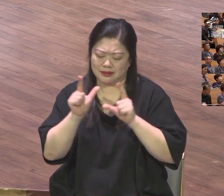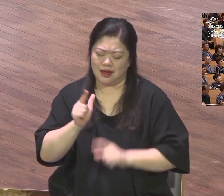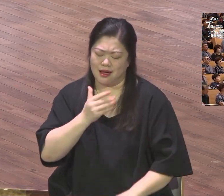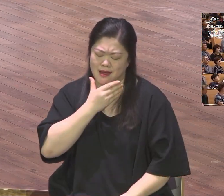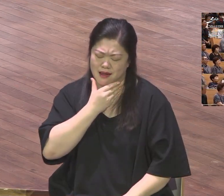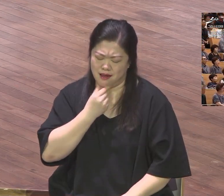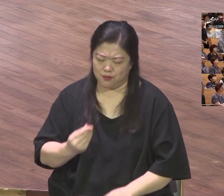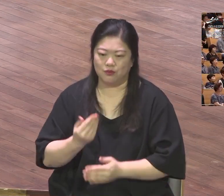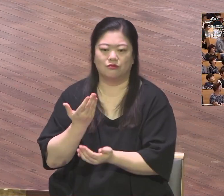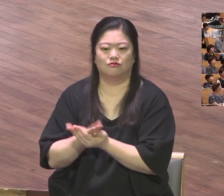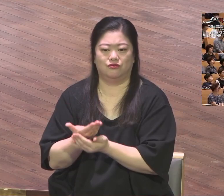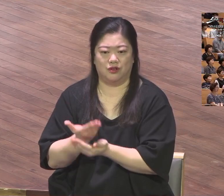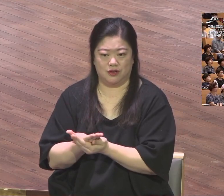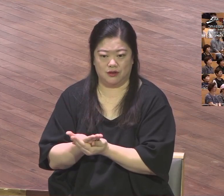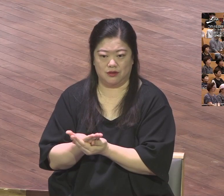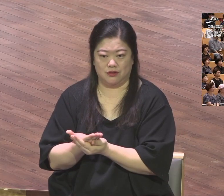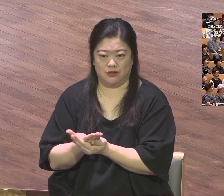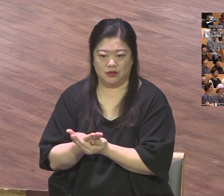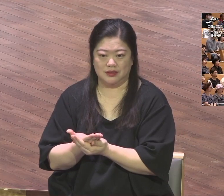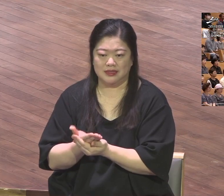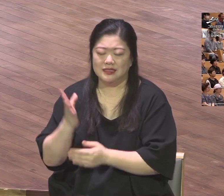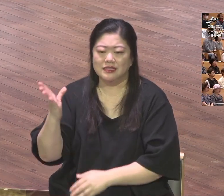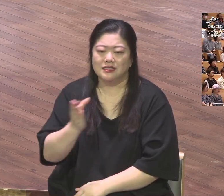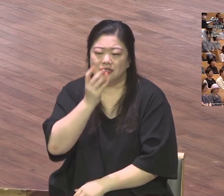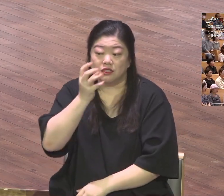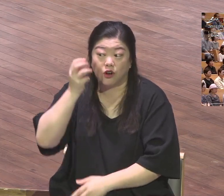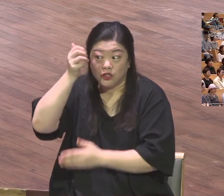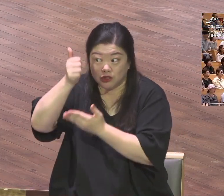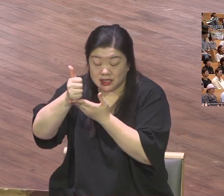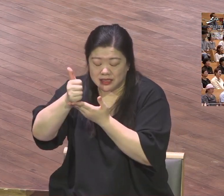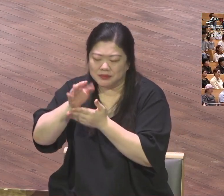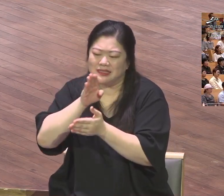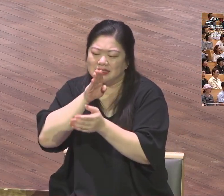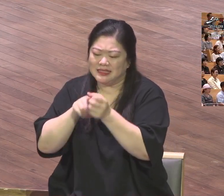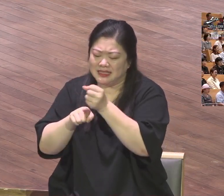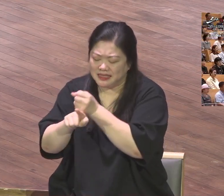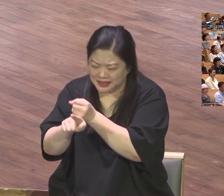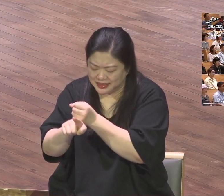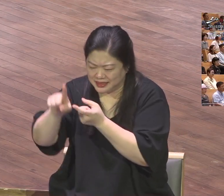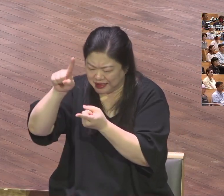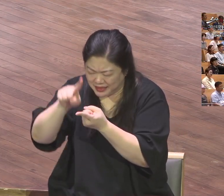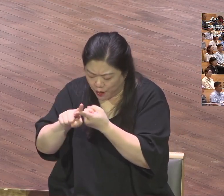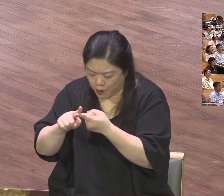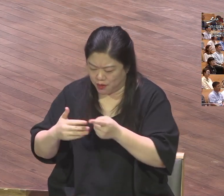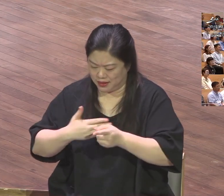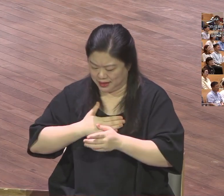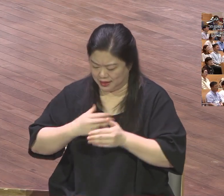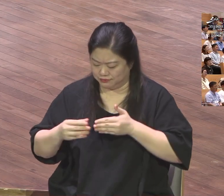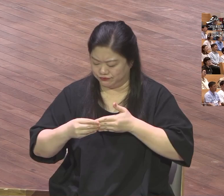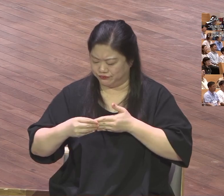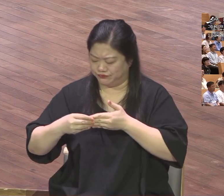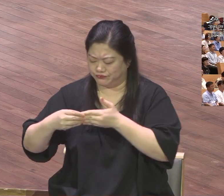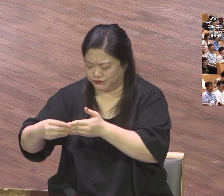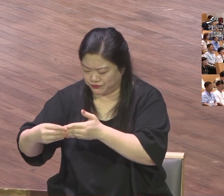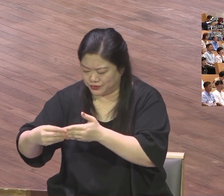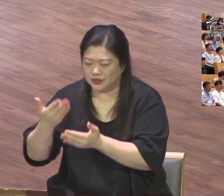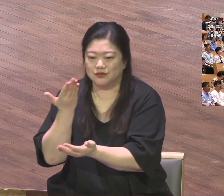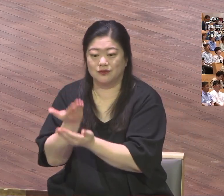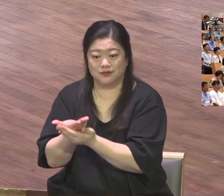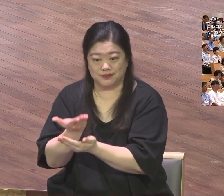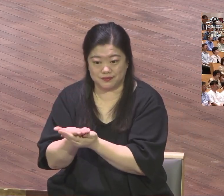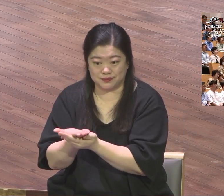해주세요. 진리의 성령님께서 제 삶을 인도하시고 역사해